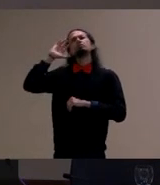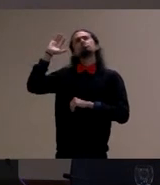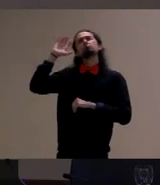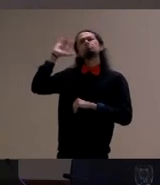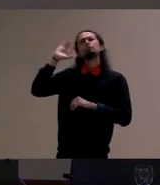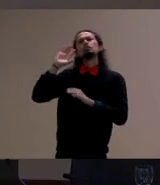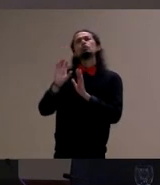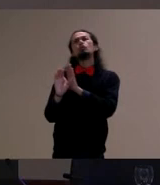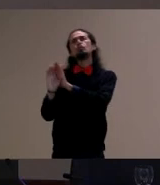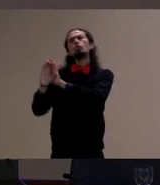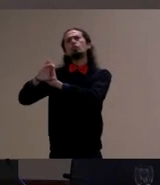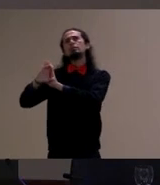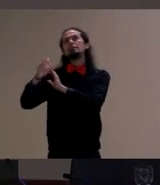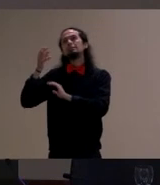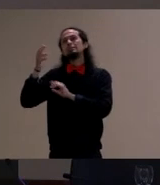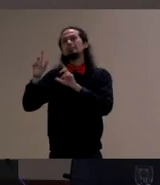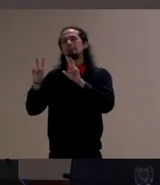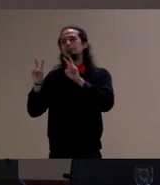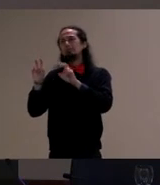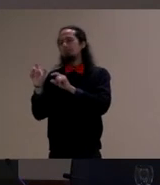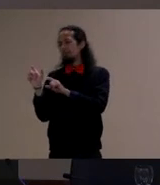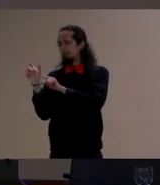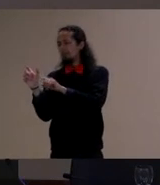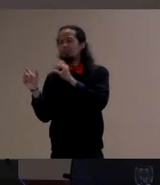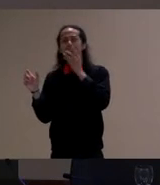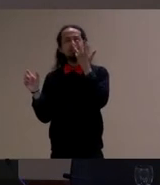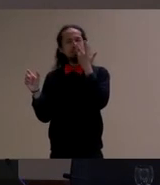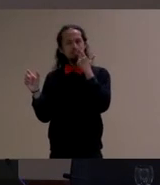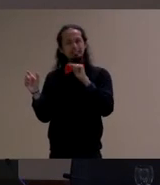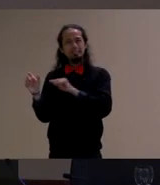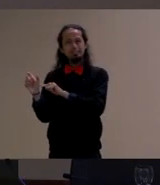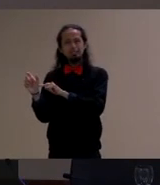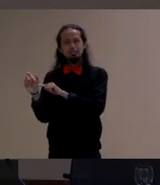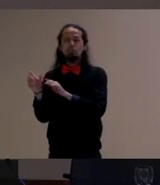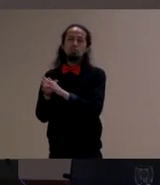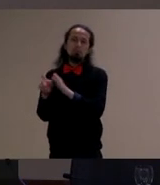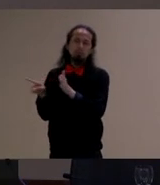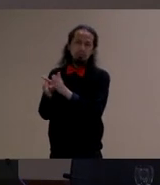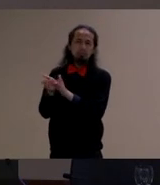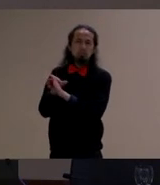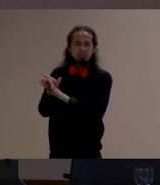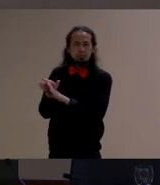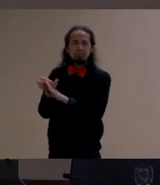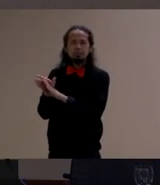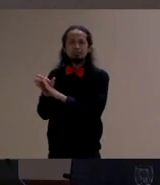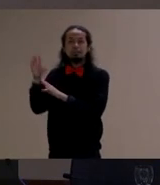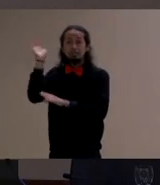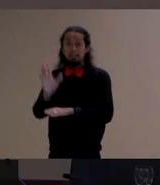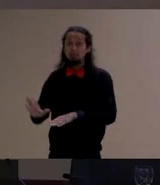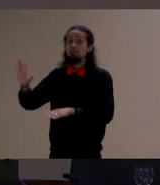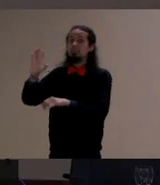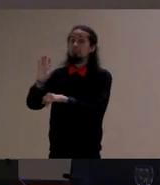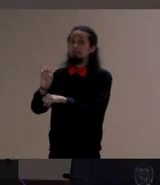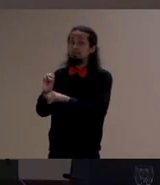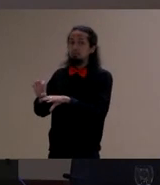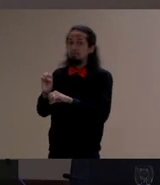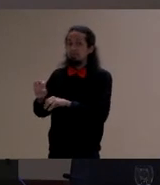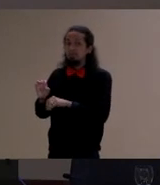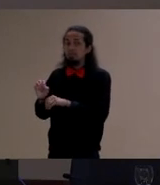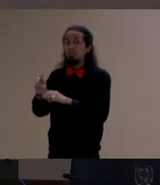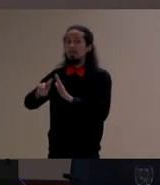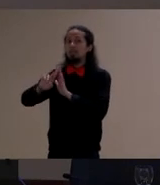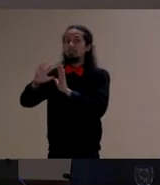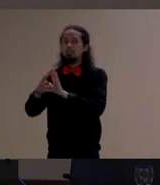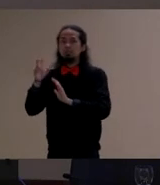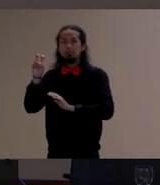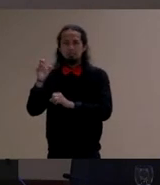criança adotado pelo Conselho Nacional de educação né na resolução cinco de 2009